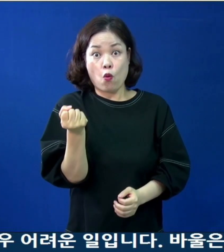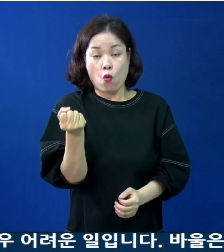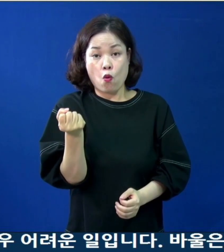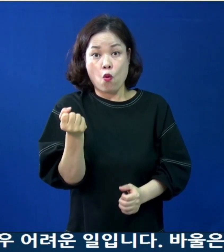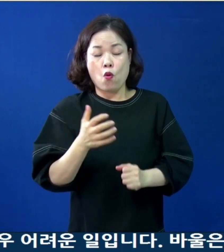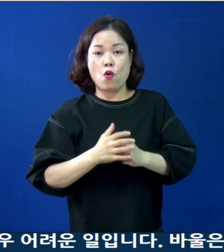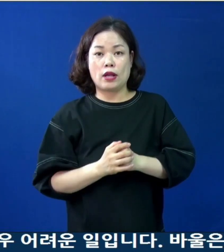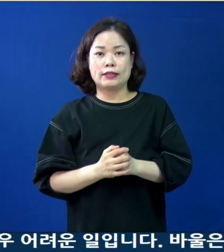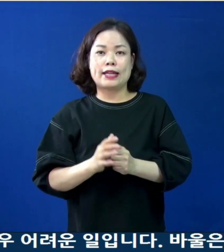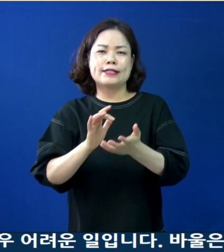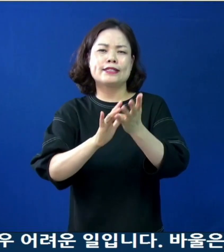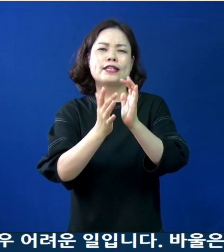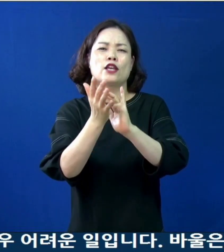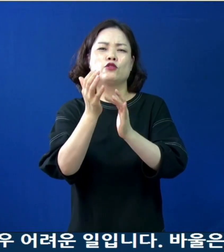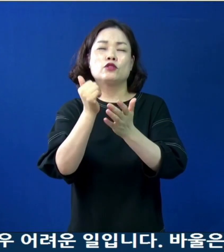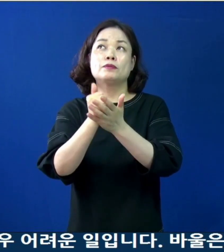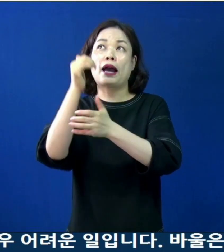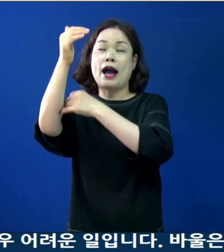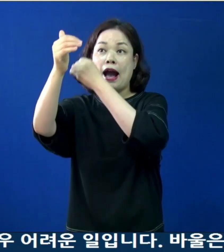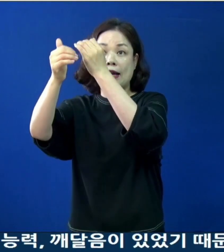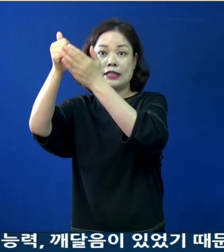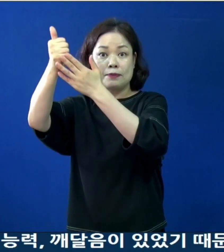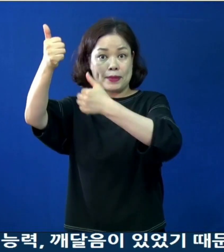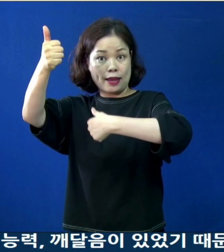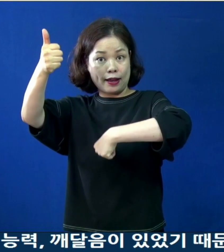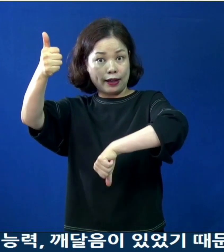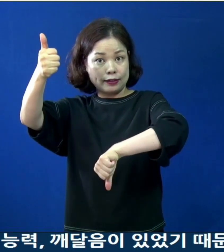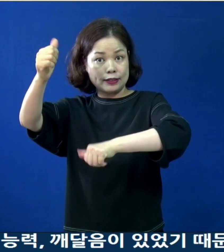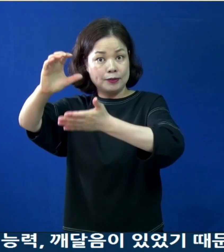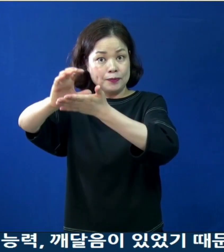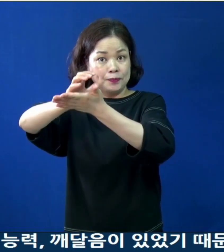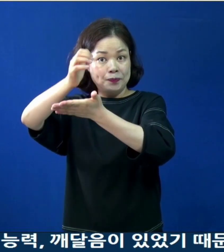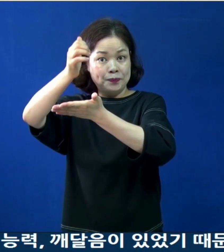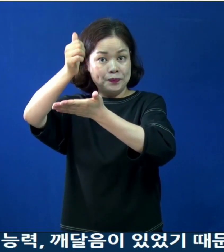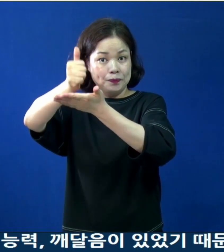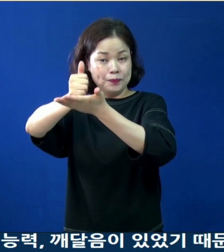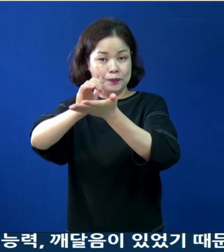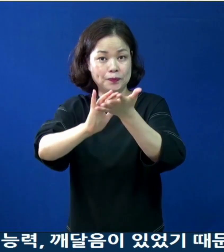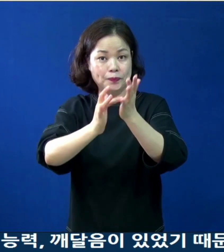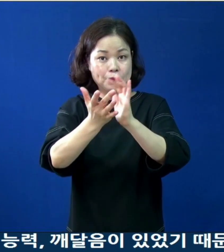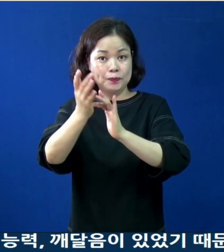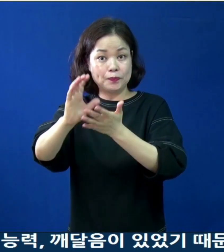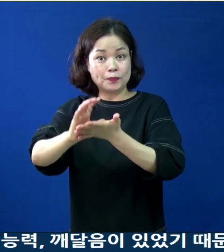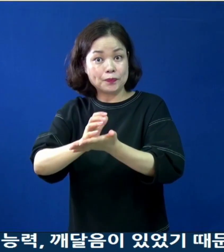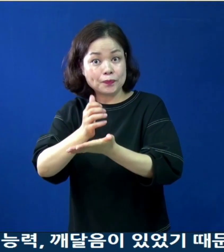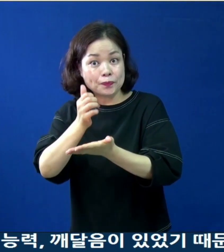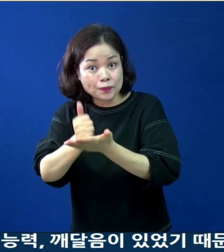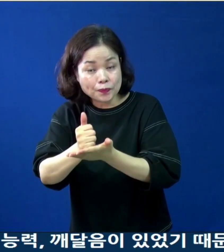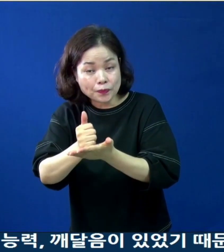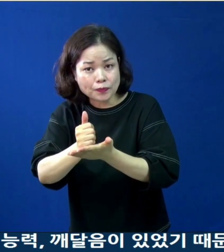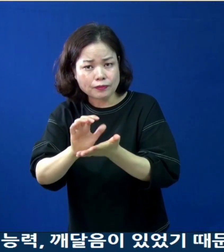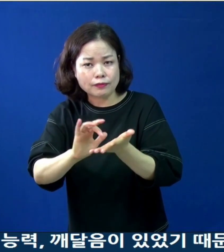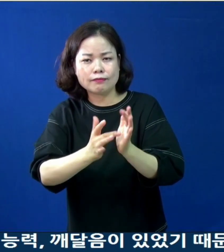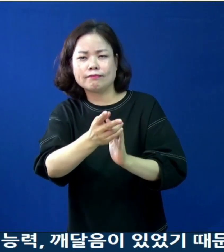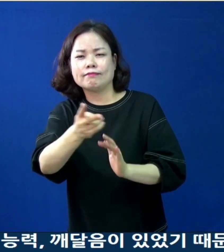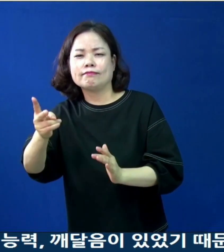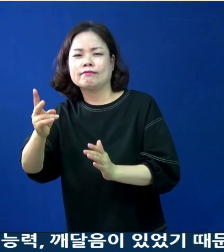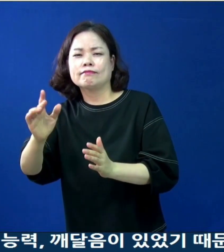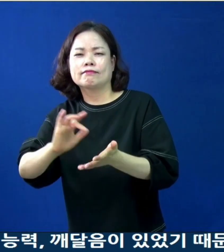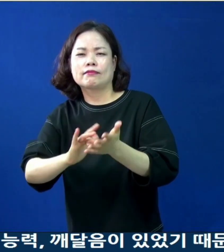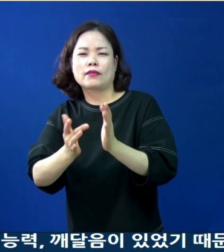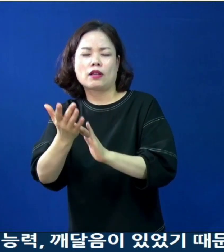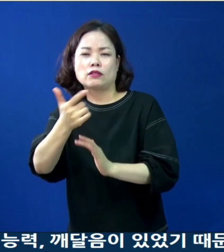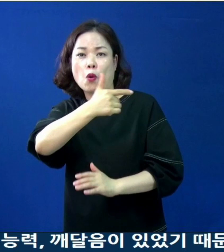가지고 예수님이 하나님의 아들 그리스도다, 예수가 메시아다, 구약이 예수님을 증거하고 있다,